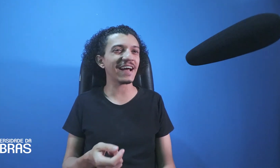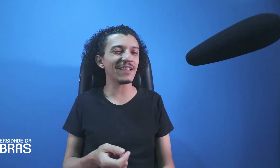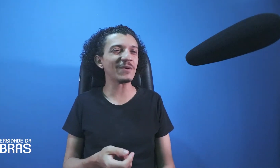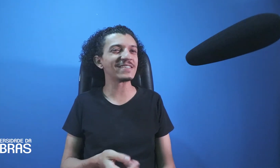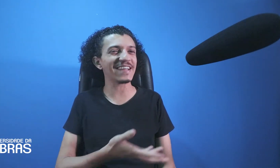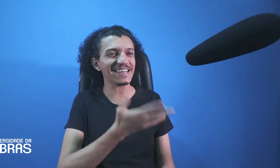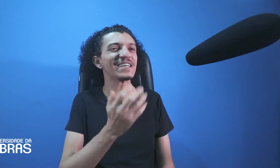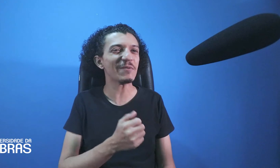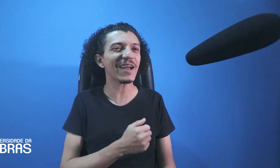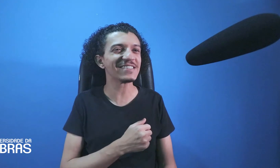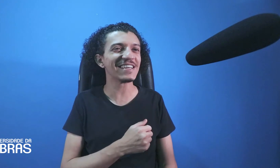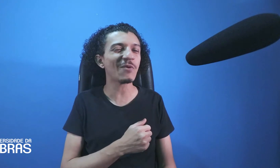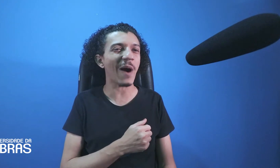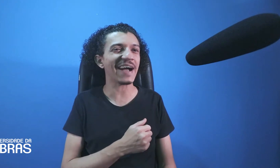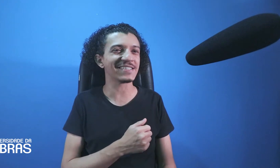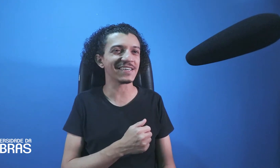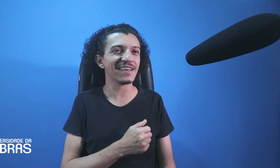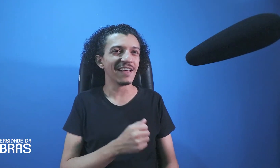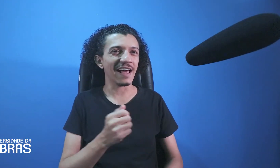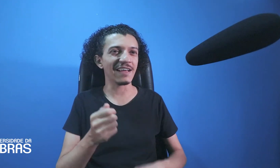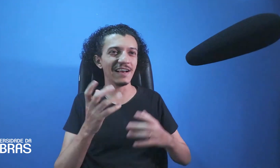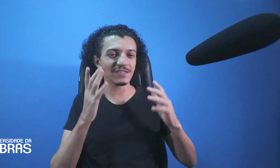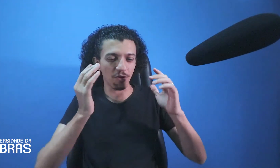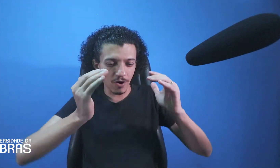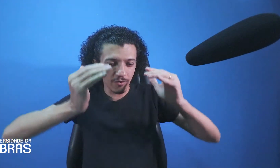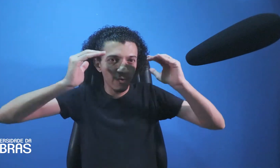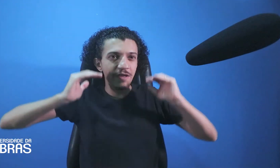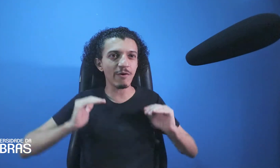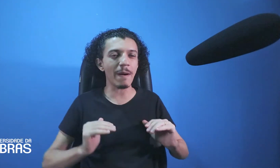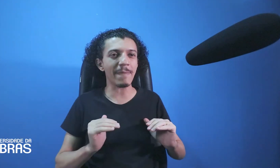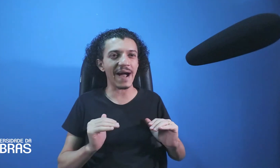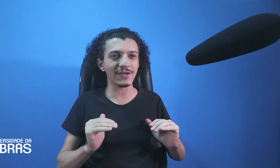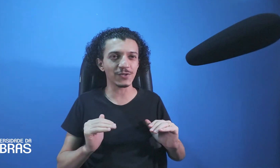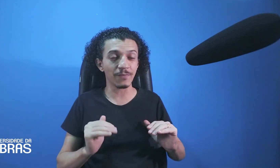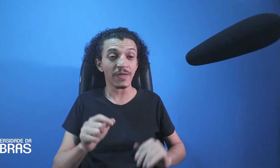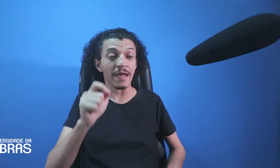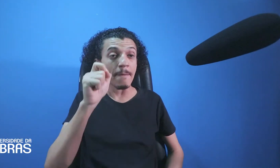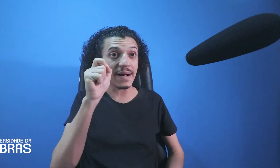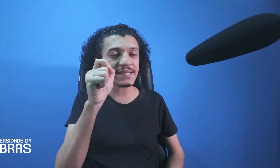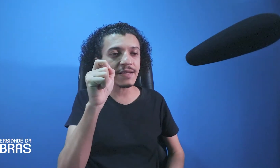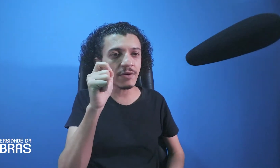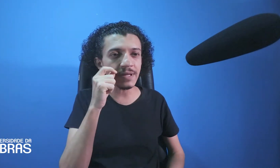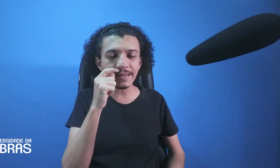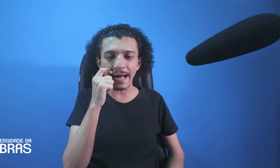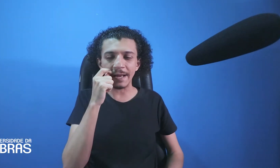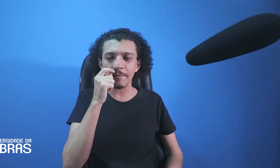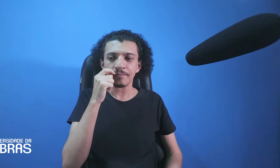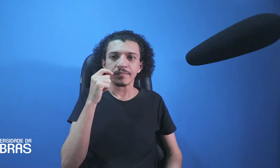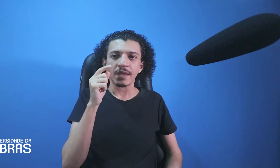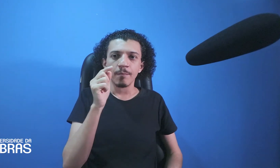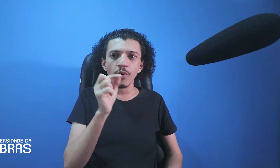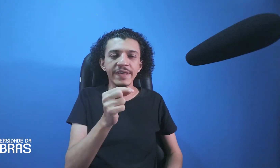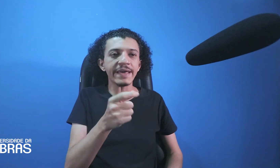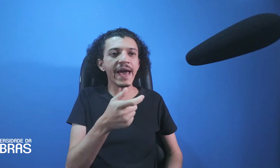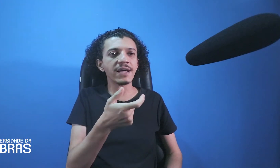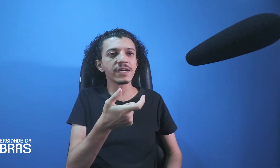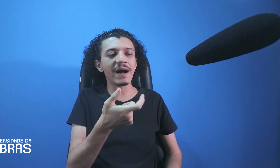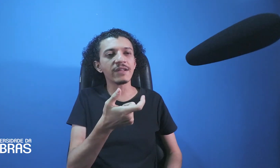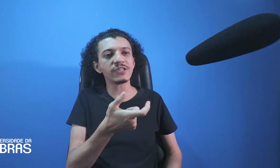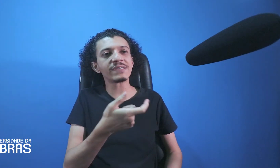língua de sinais, chamam ela de linguagem. Eles colocam um nível abaixo. Mas aí tem um detalhe. Por que era chamada de